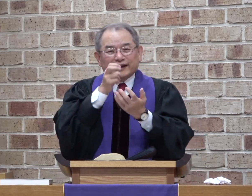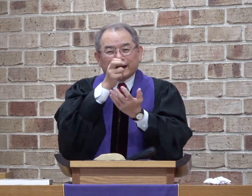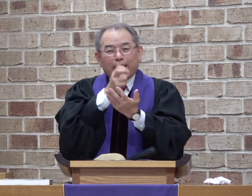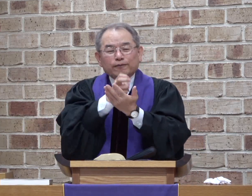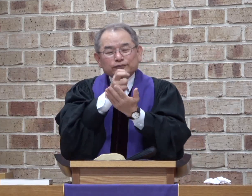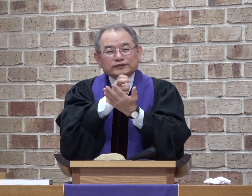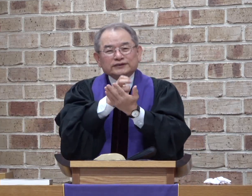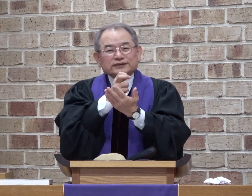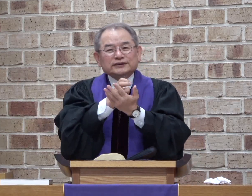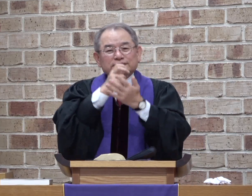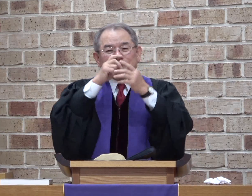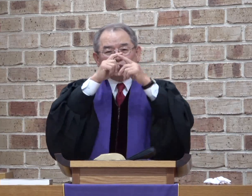감리교회의